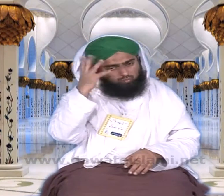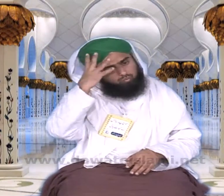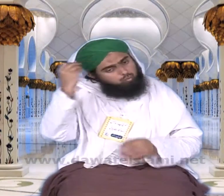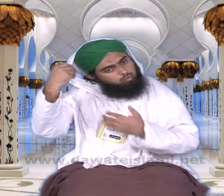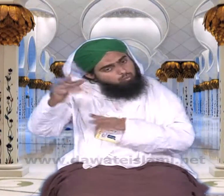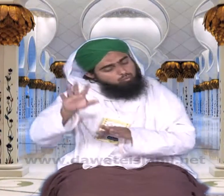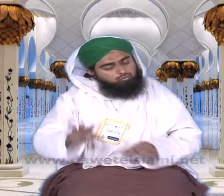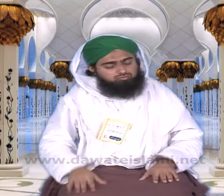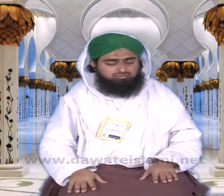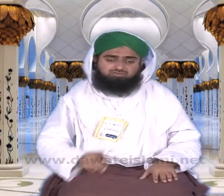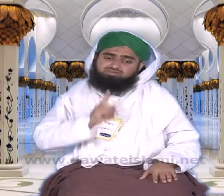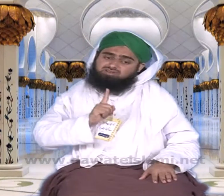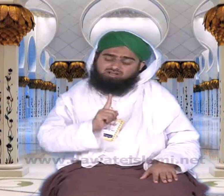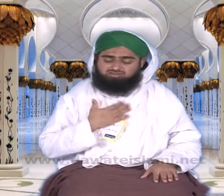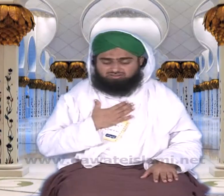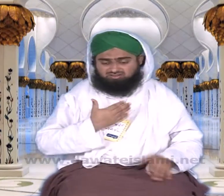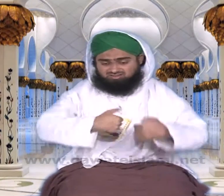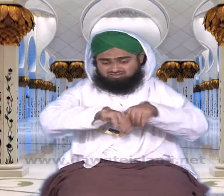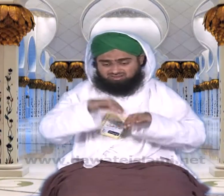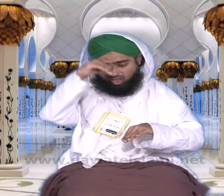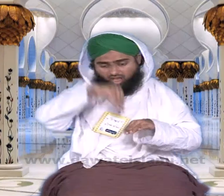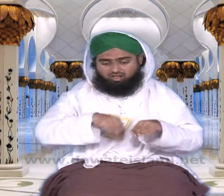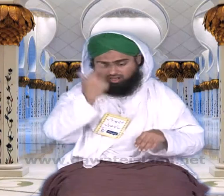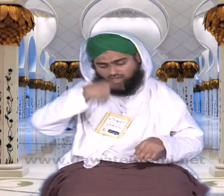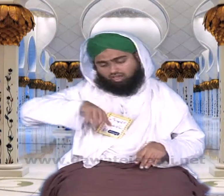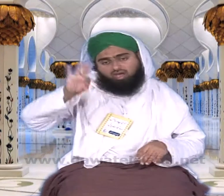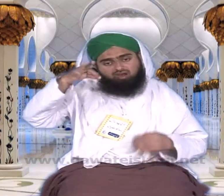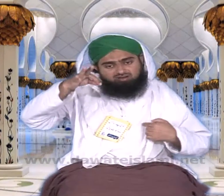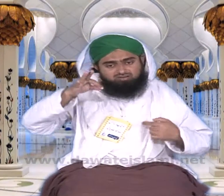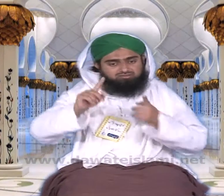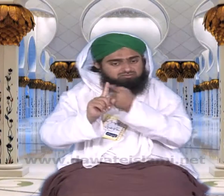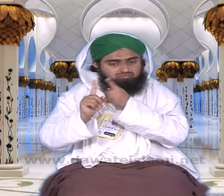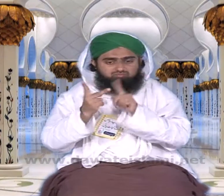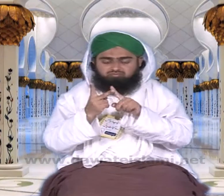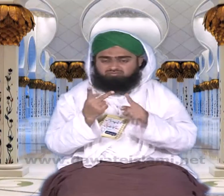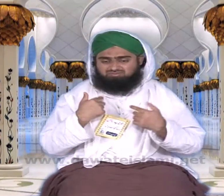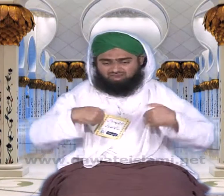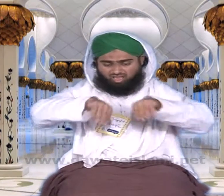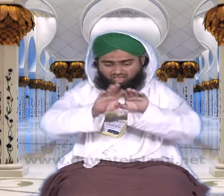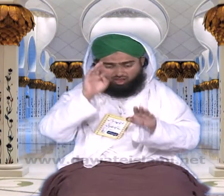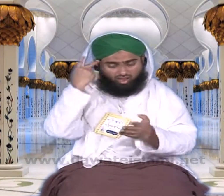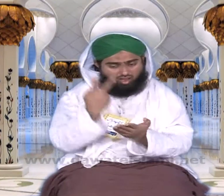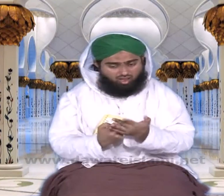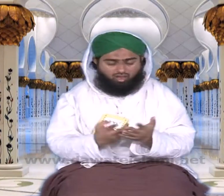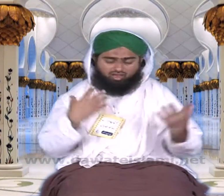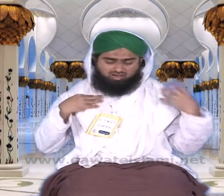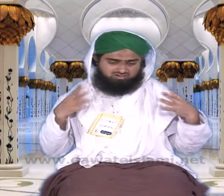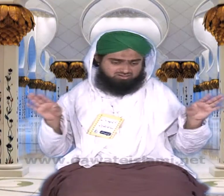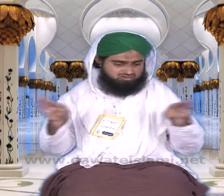انسان تو مجھے بھول گیا یاد رکھ میں تنائی کا کروں میں اجنبیت کا کروں میں وحشت